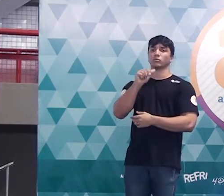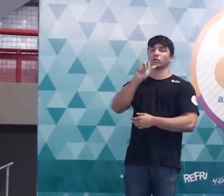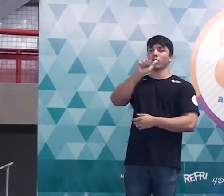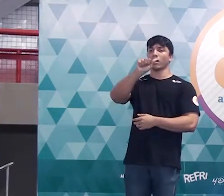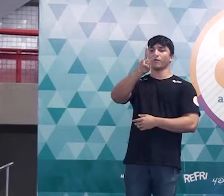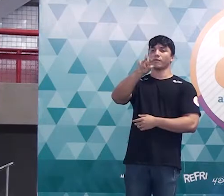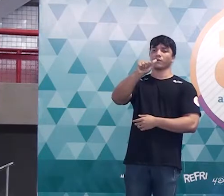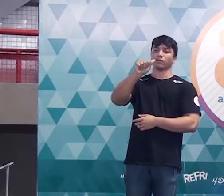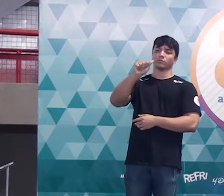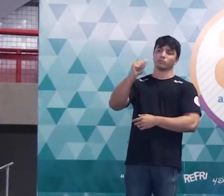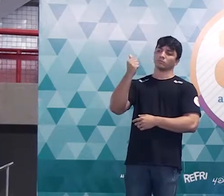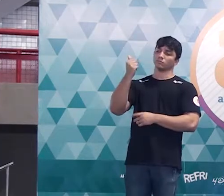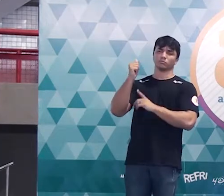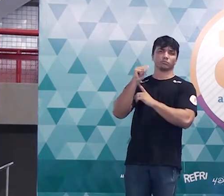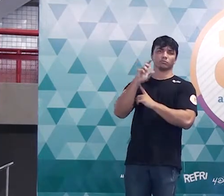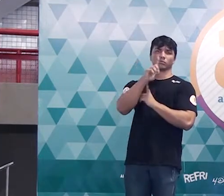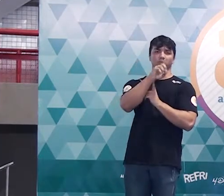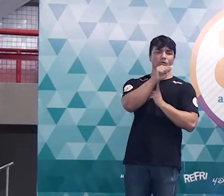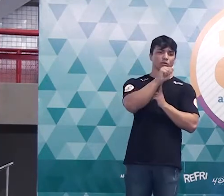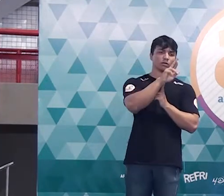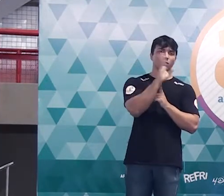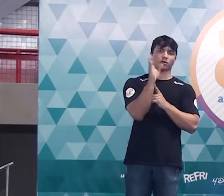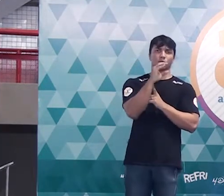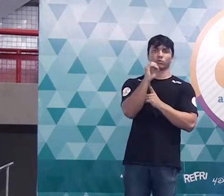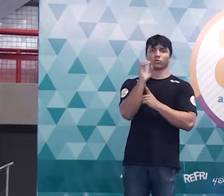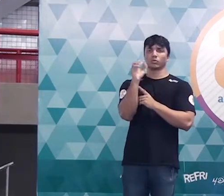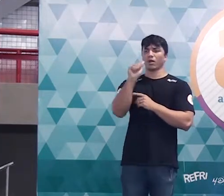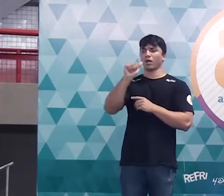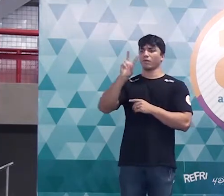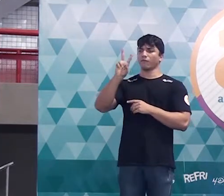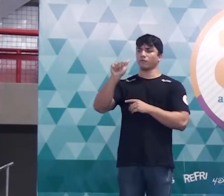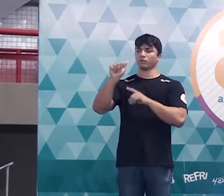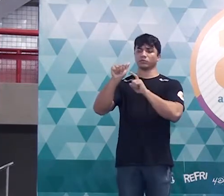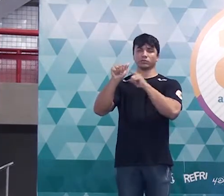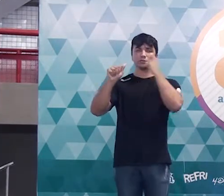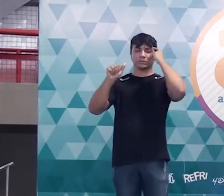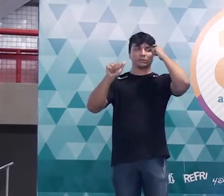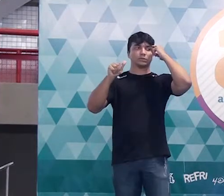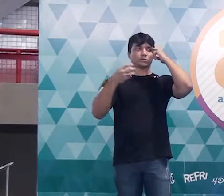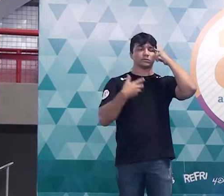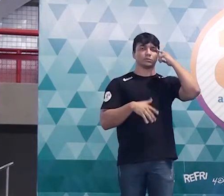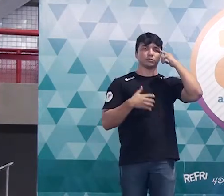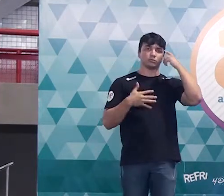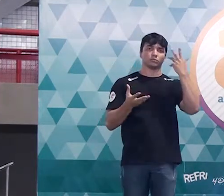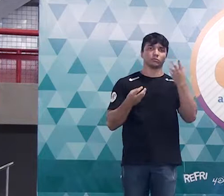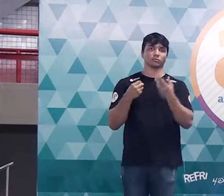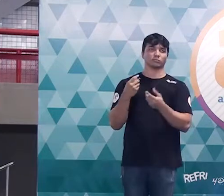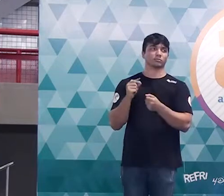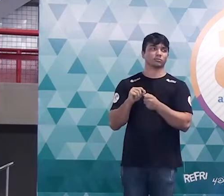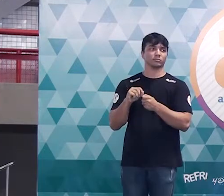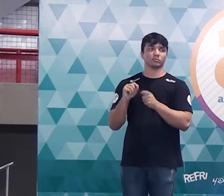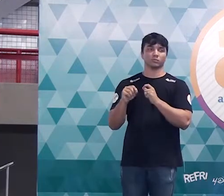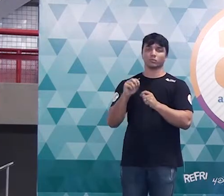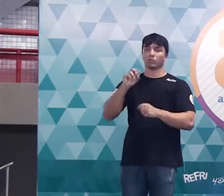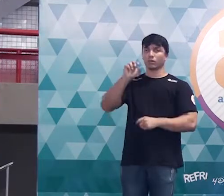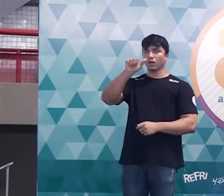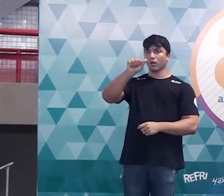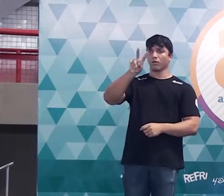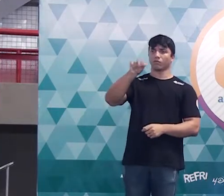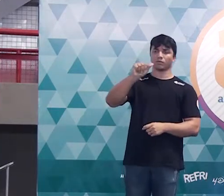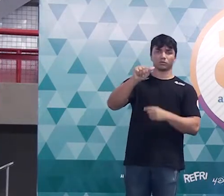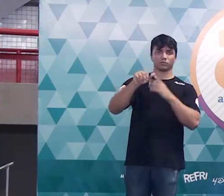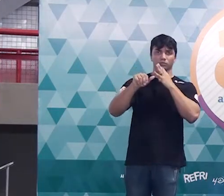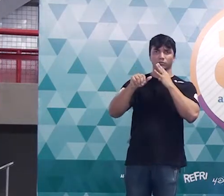lava. Dar o lava. Eu disse: meu Deus, o que é que esse homem vai fazer, né? Vocês sabem o que é dar o